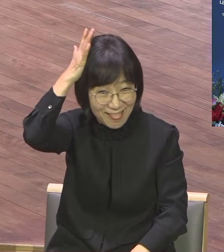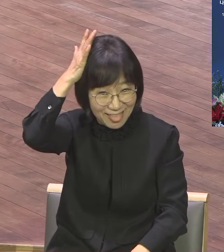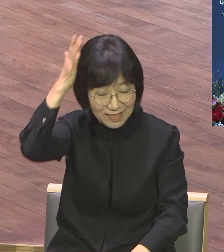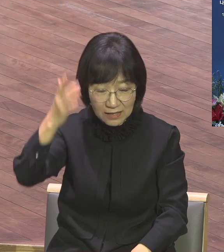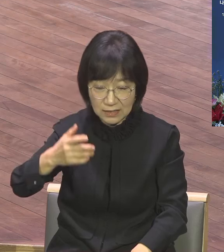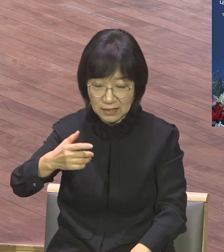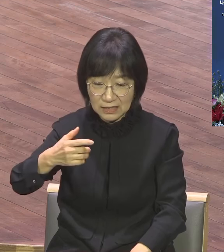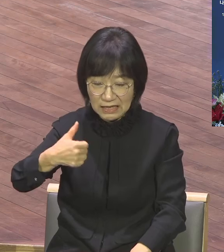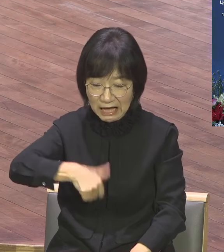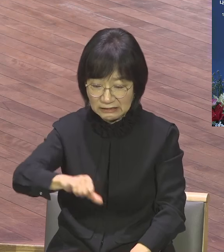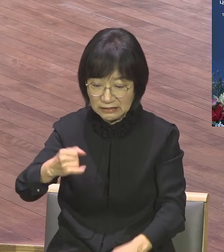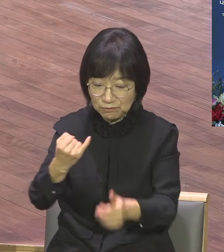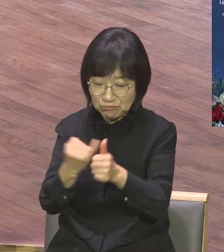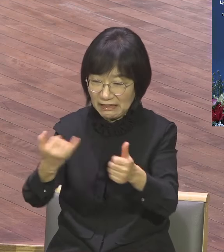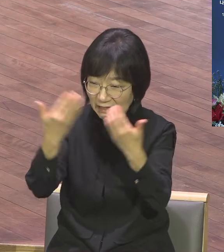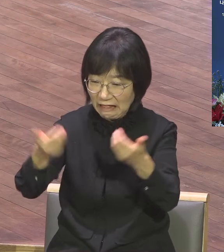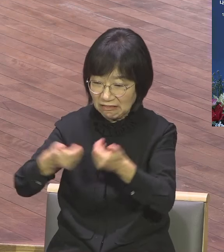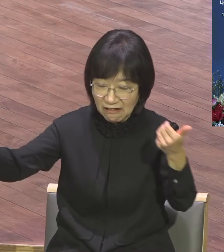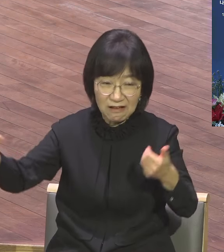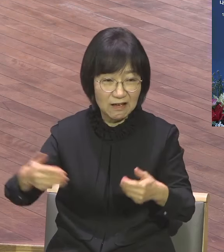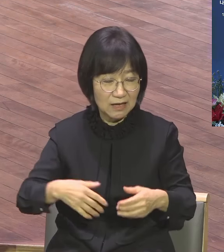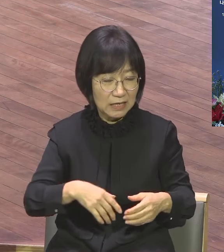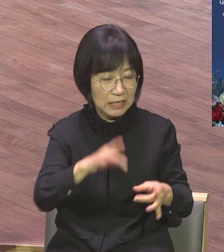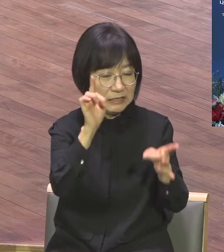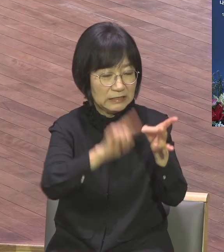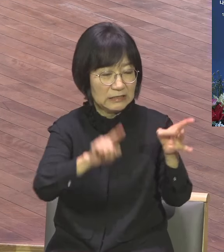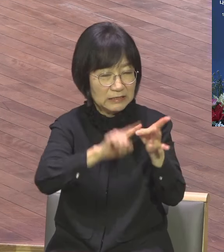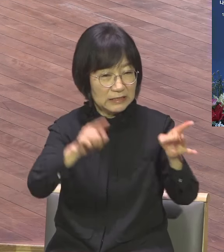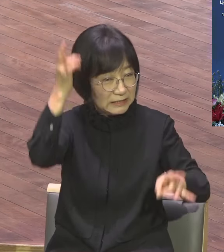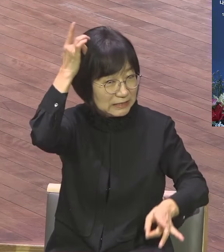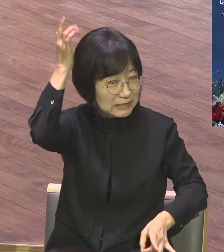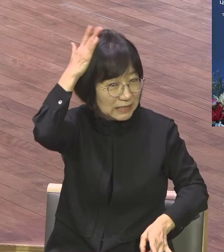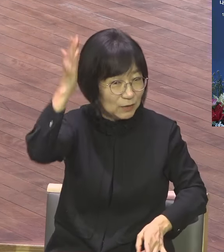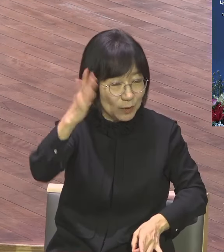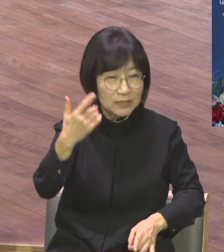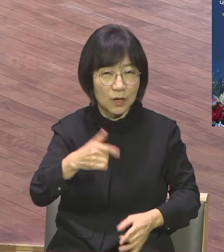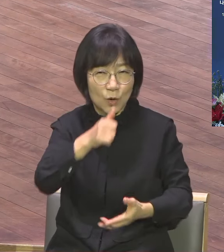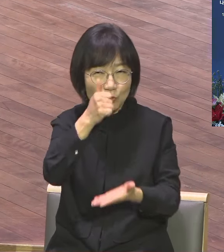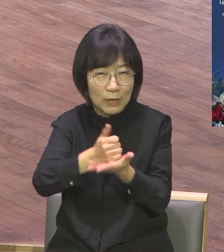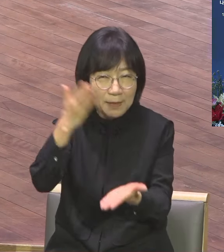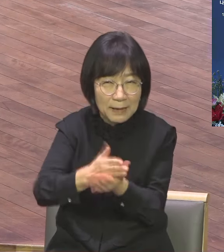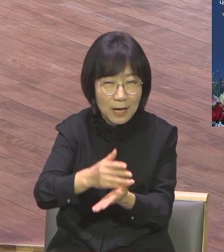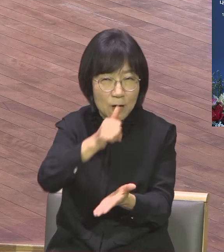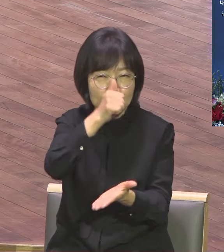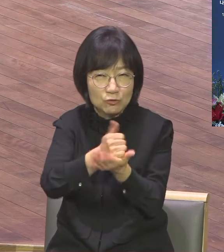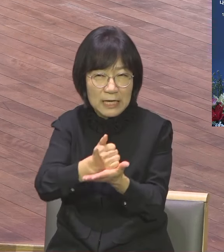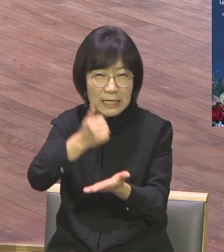버리고 스님이 되어가지고 돈을 닦으면서 죄 안 지려고.